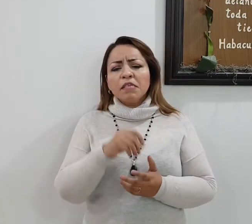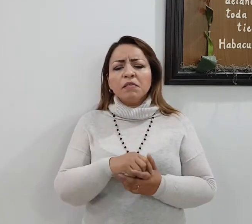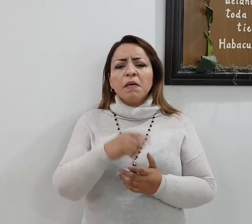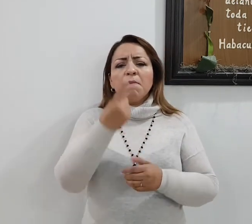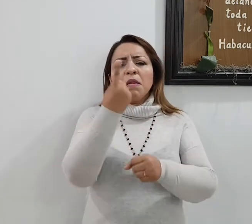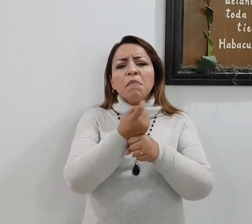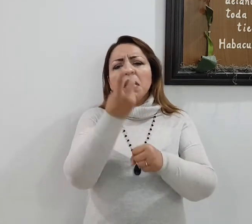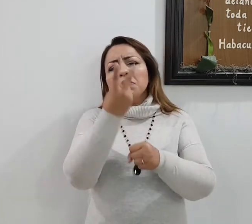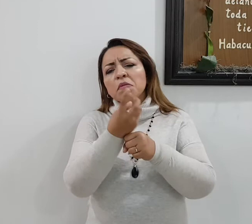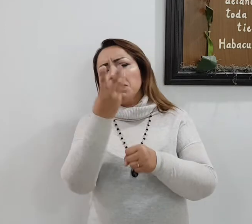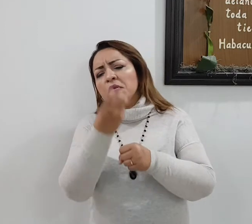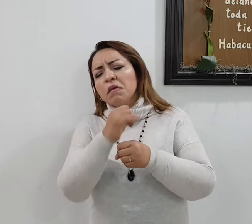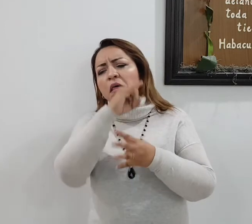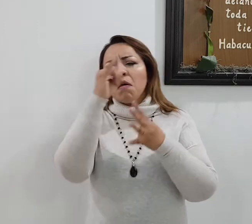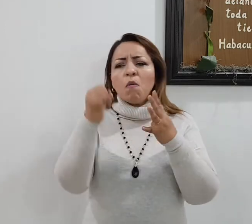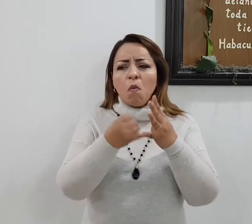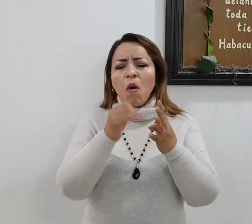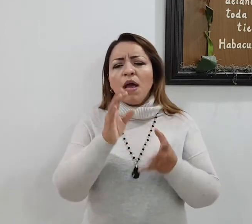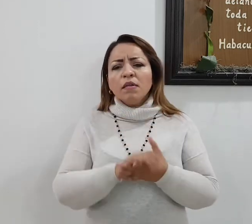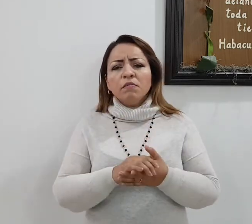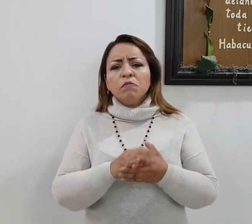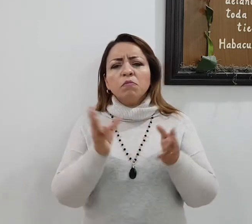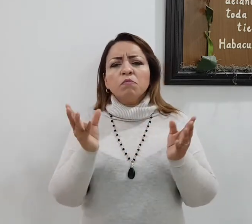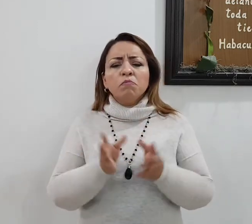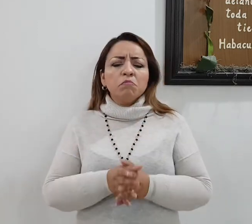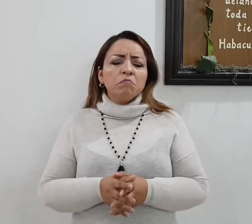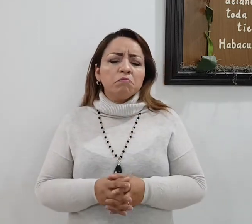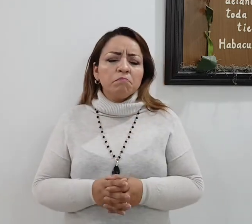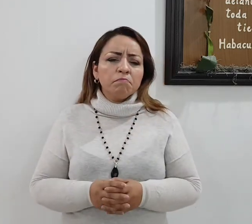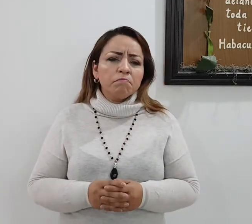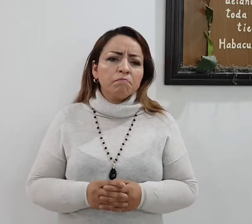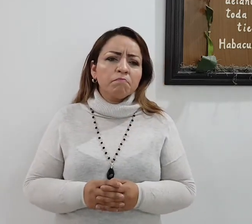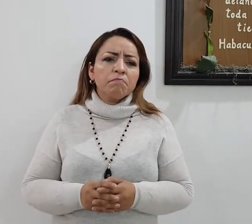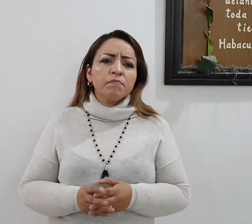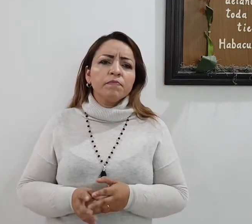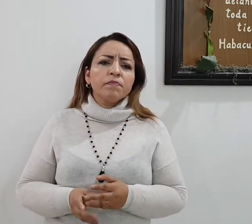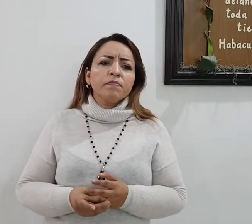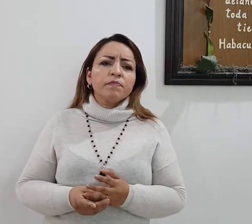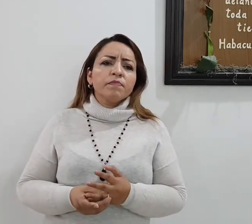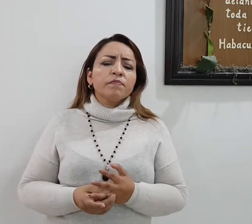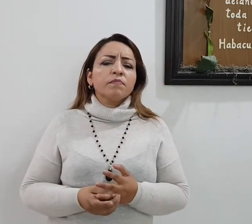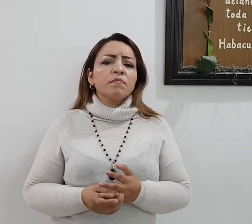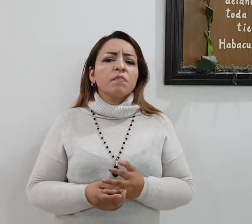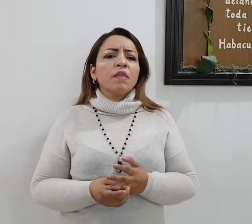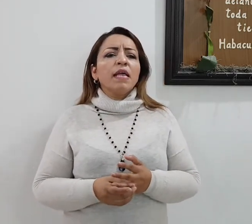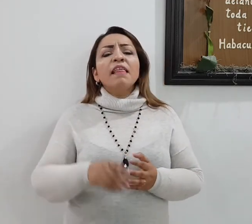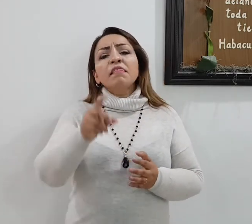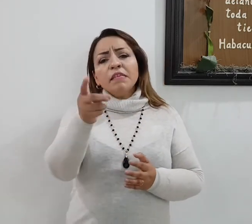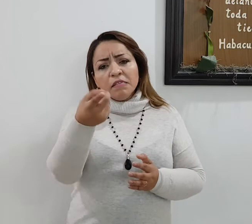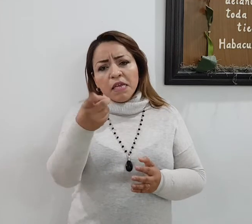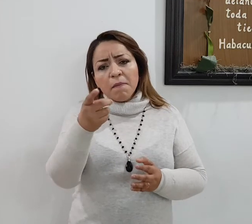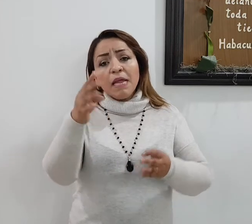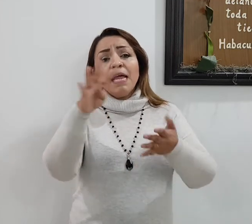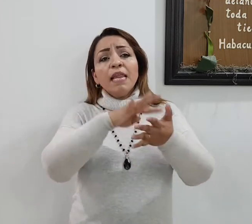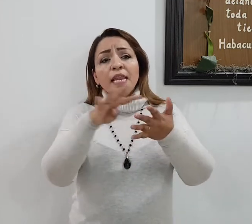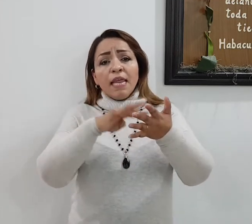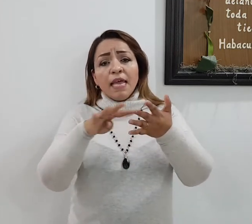En diciembre, un libro que transcurra en Navidad. ¿Qué quiere? ¿Mateo o Lucas? Es la historia de la